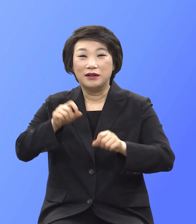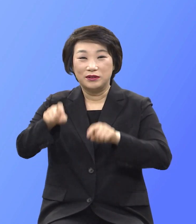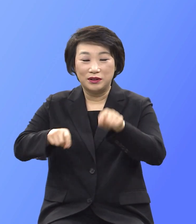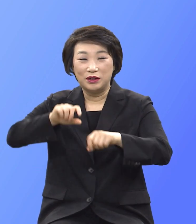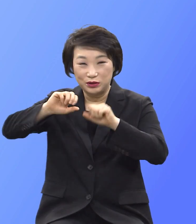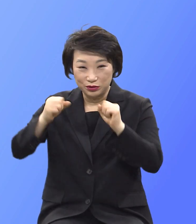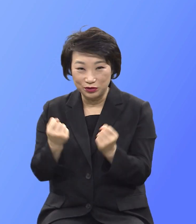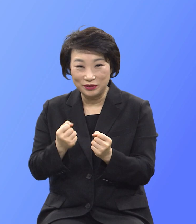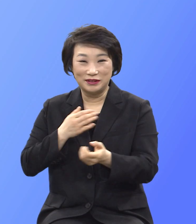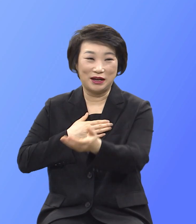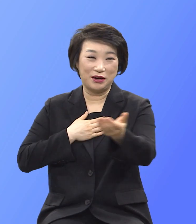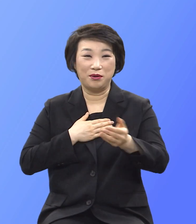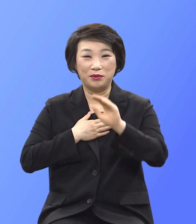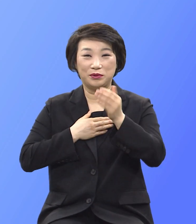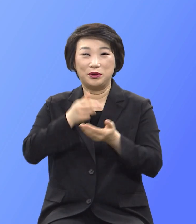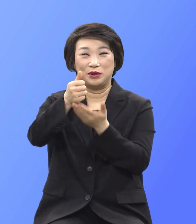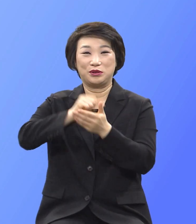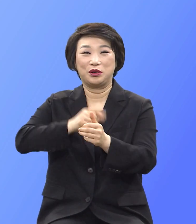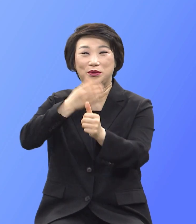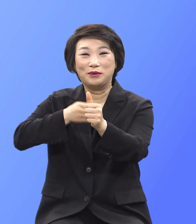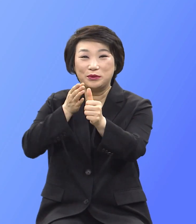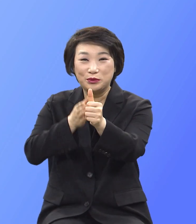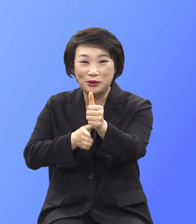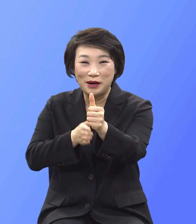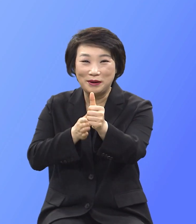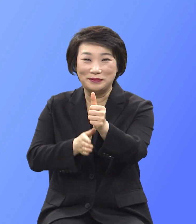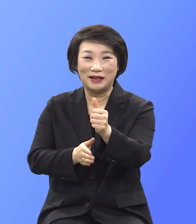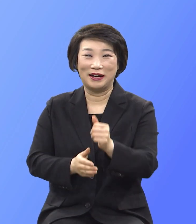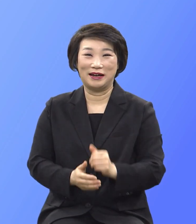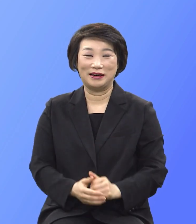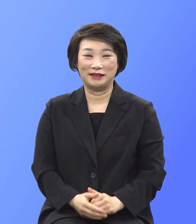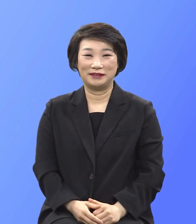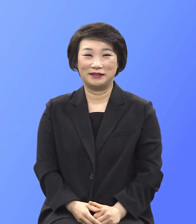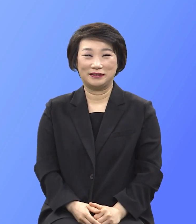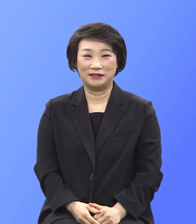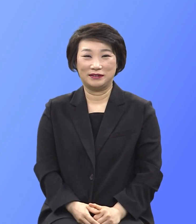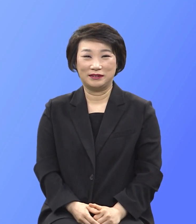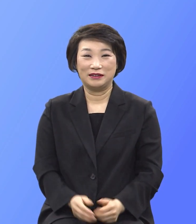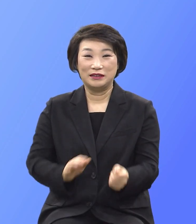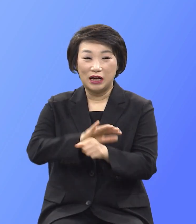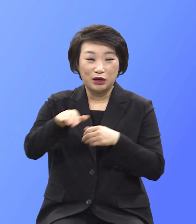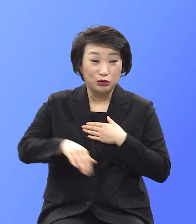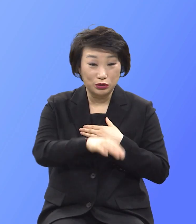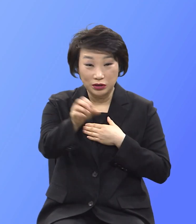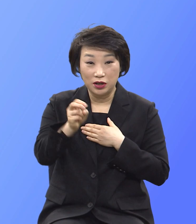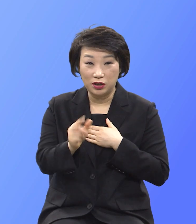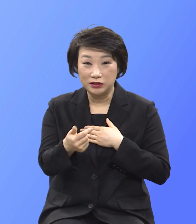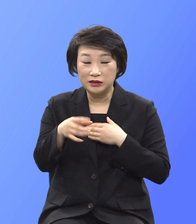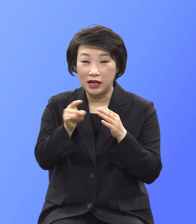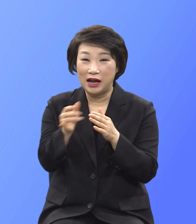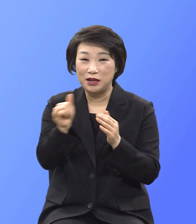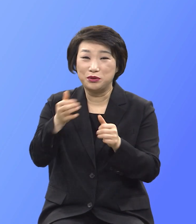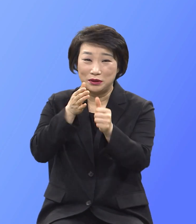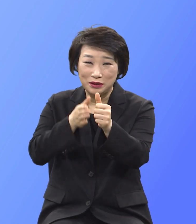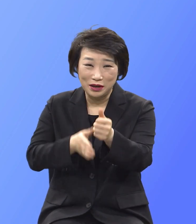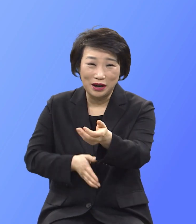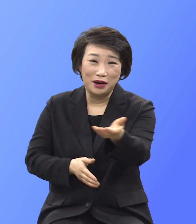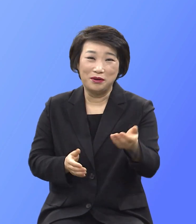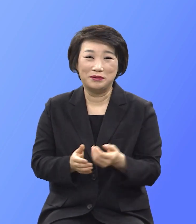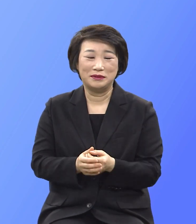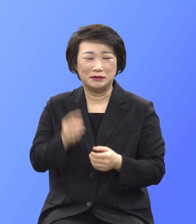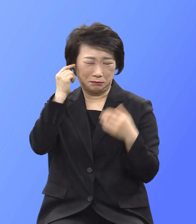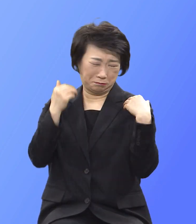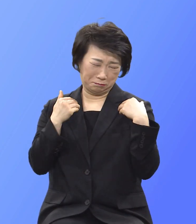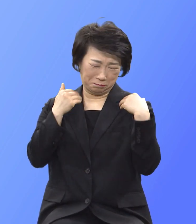실천하고 순종하는 여러분 되기를 주님의 이름으로 축원합니다. 사랑하는 연세가족이여, 제발